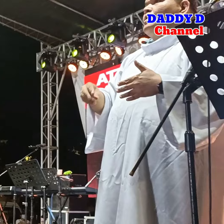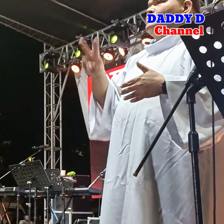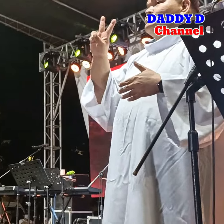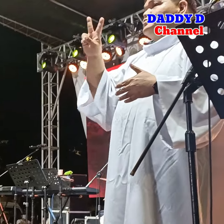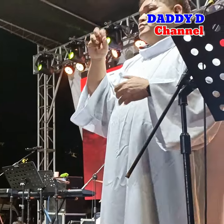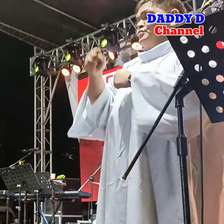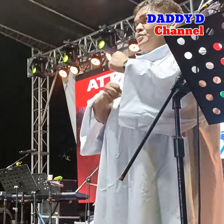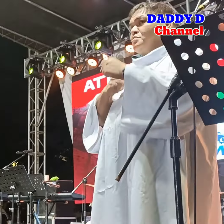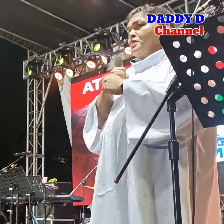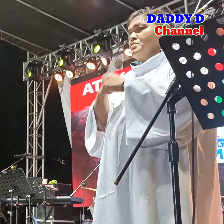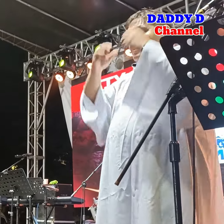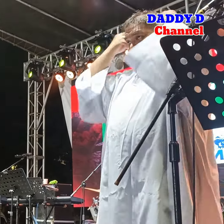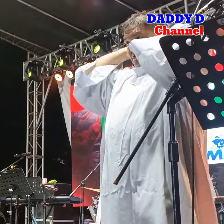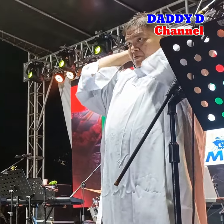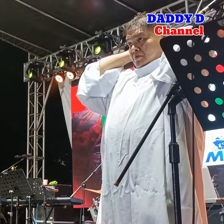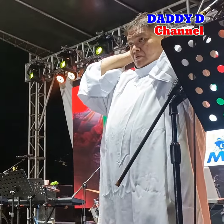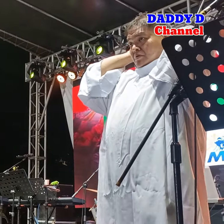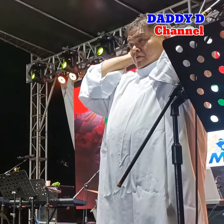2-year mark na.